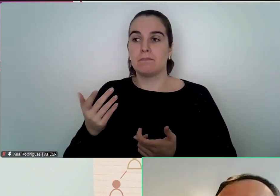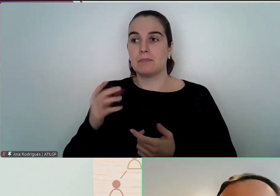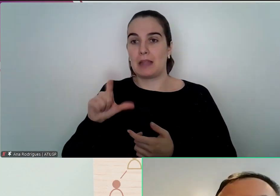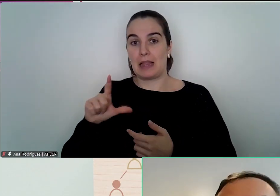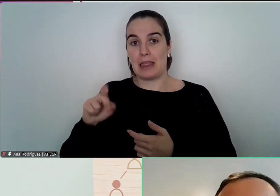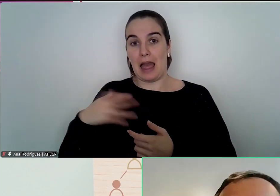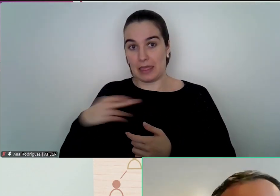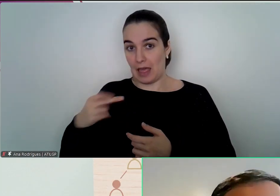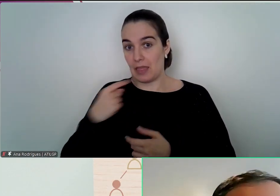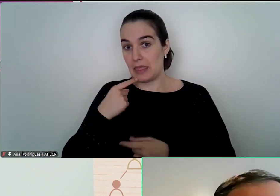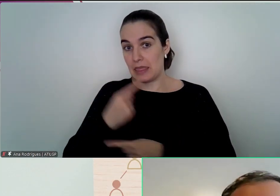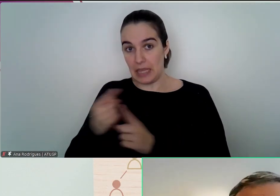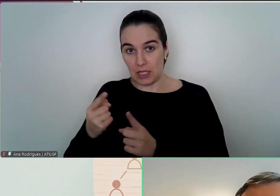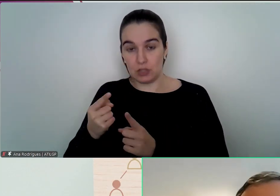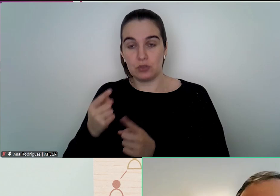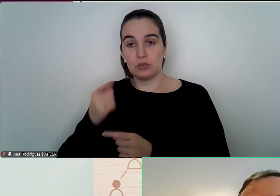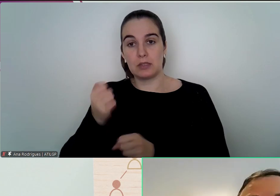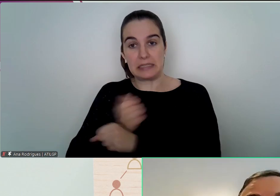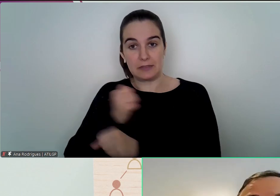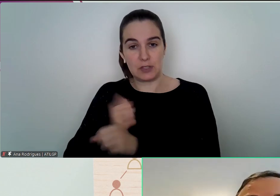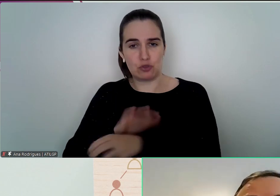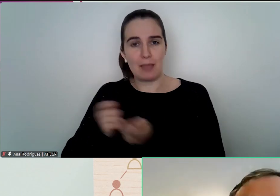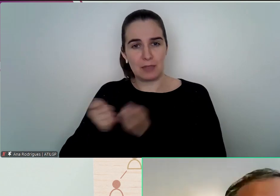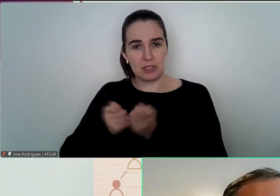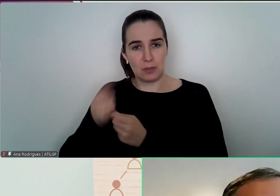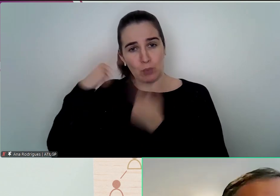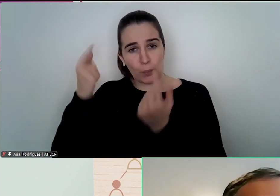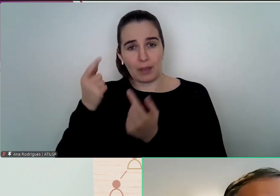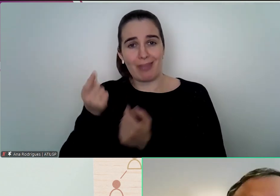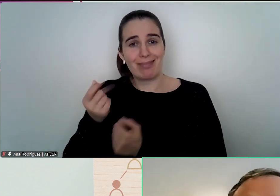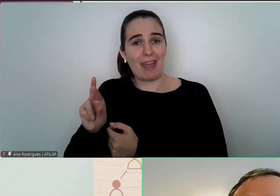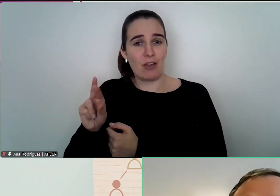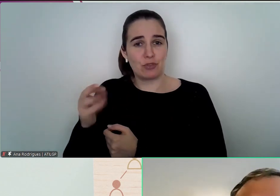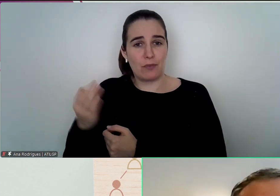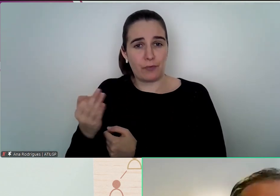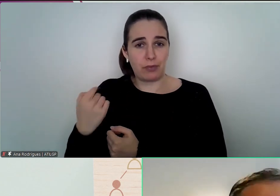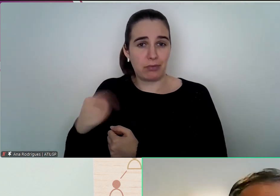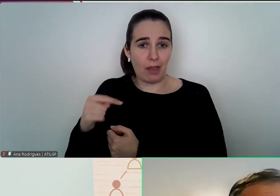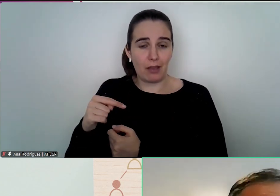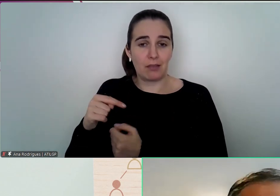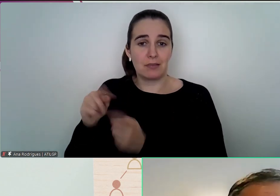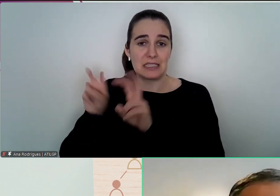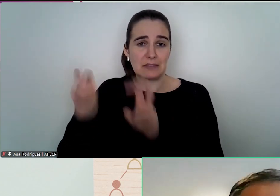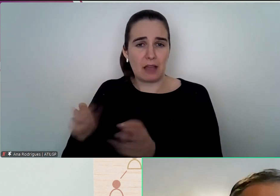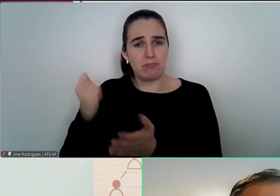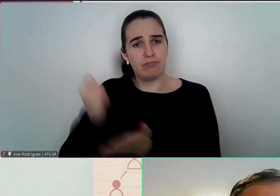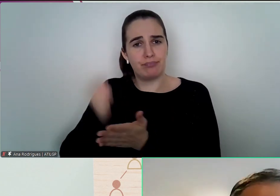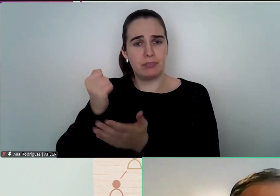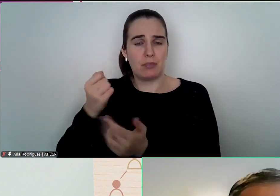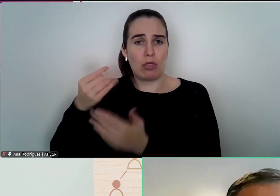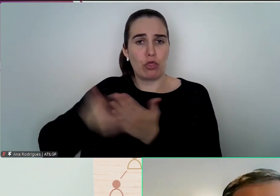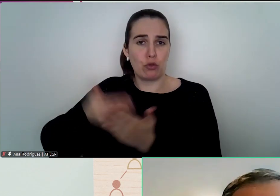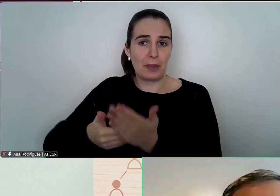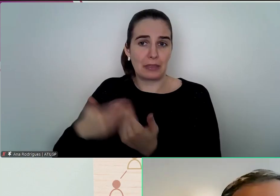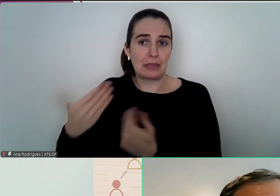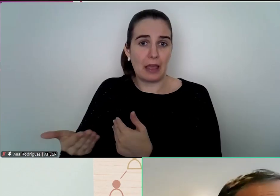prevê a possibilidade dos serviços da administração pública fixarem uma taxa pela reprodução ou pela certidão, pela certificação dos